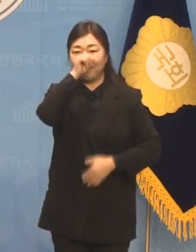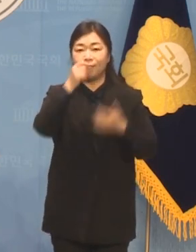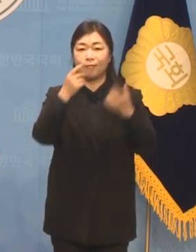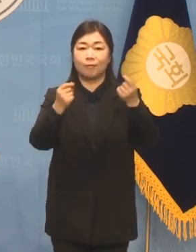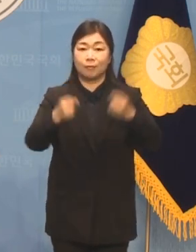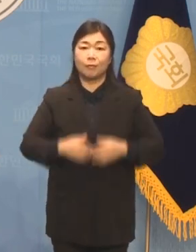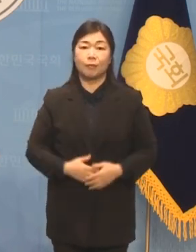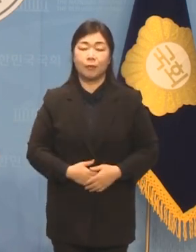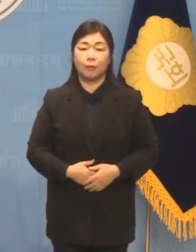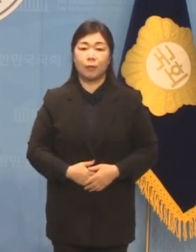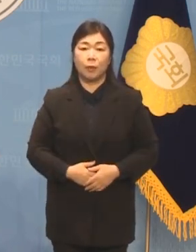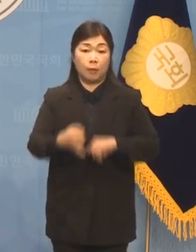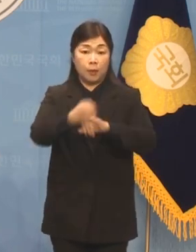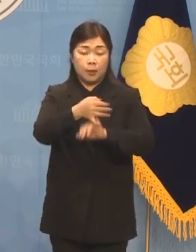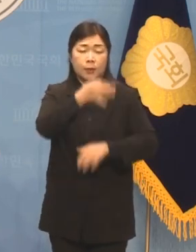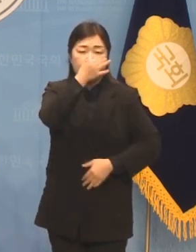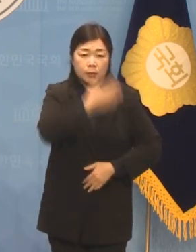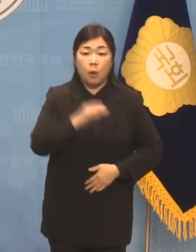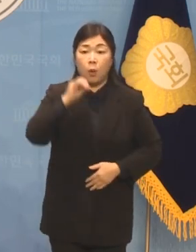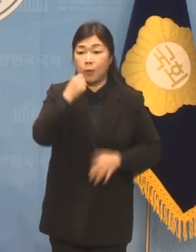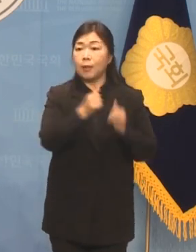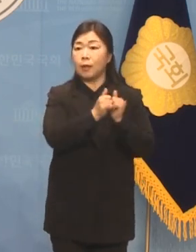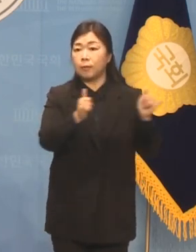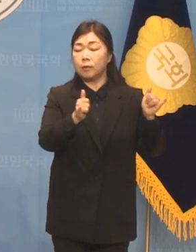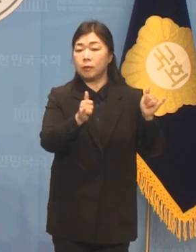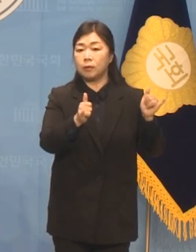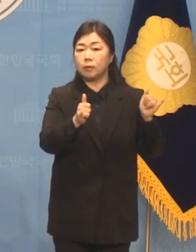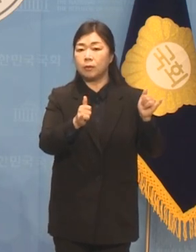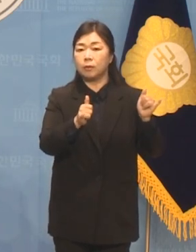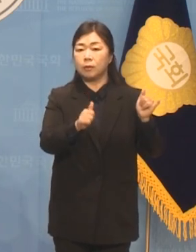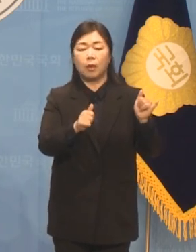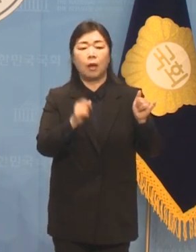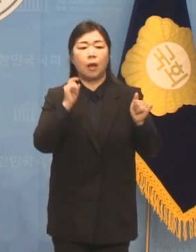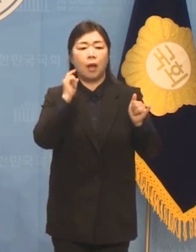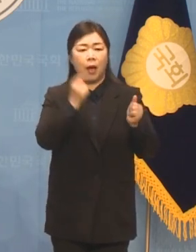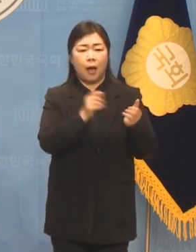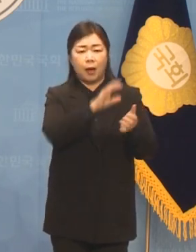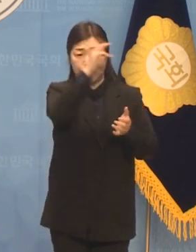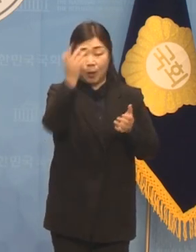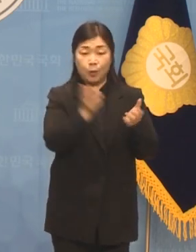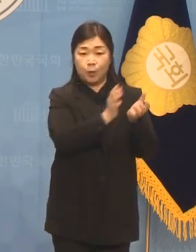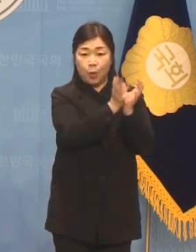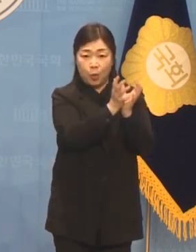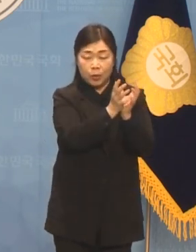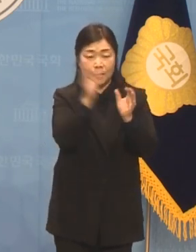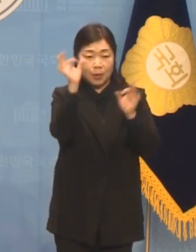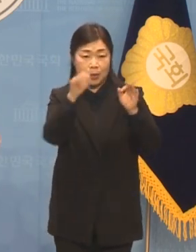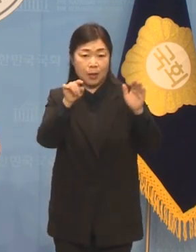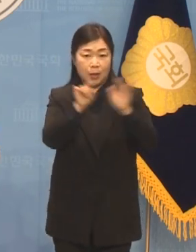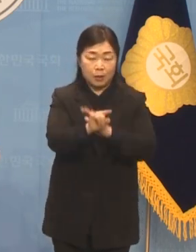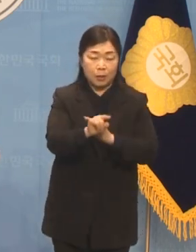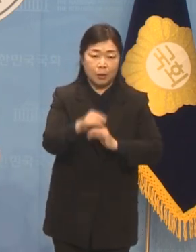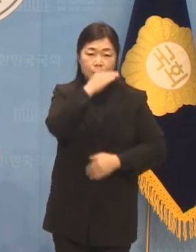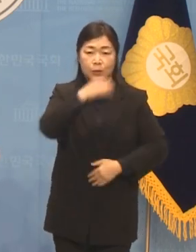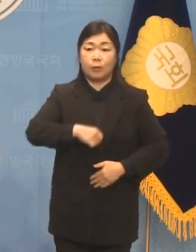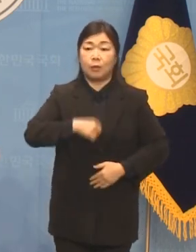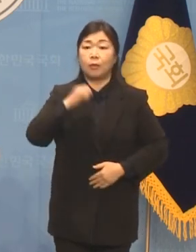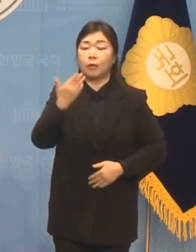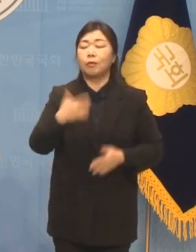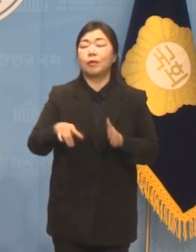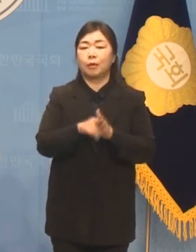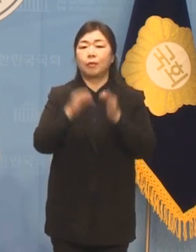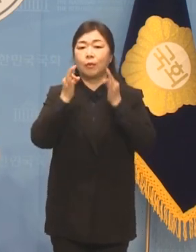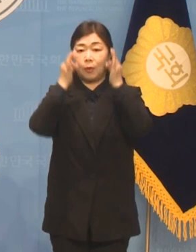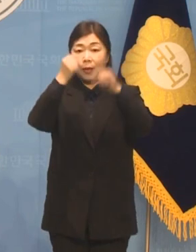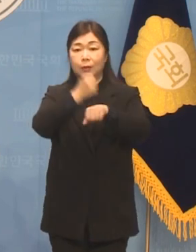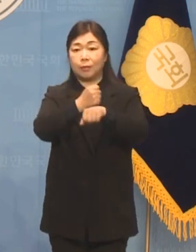좋겠습니다. 반드시 힘들고 어려운 사람들, 바로 그 아름다운 꽃송이를 찾아가는 정의당이 되도록 노력할